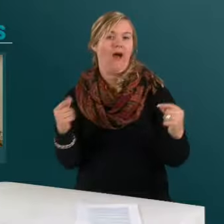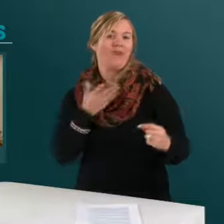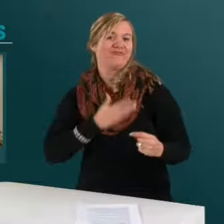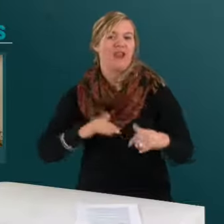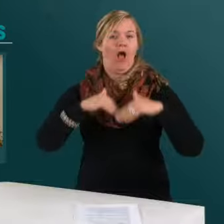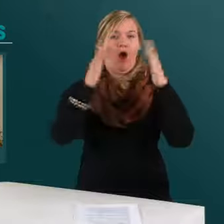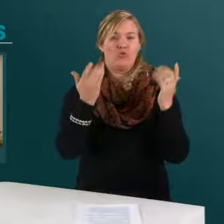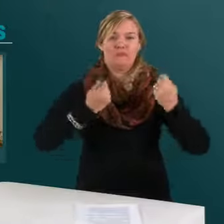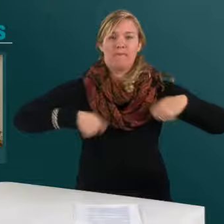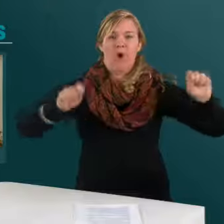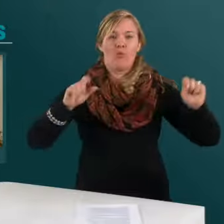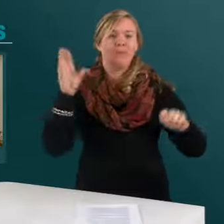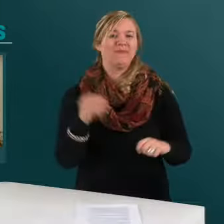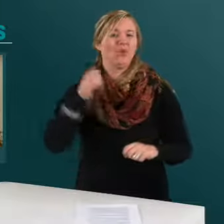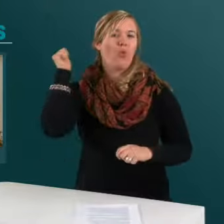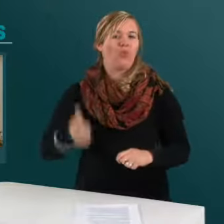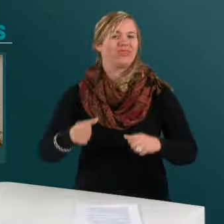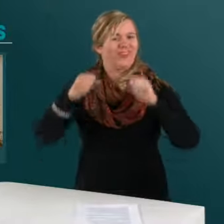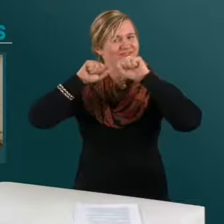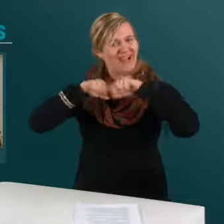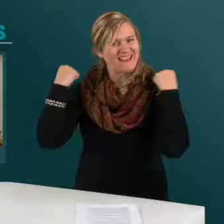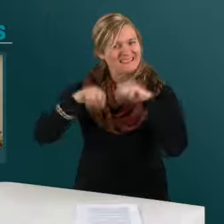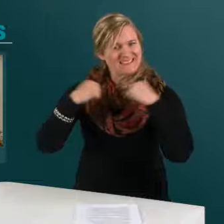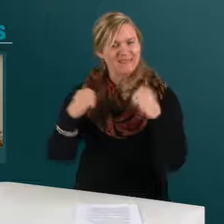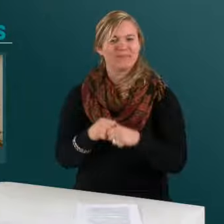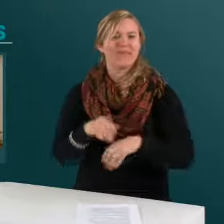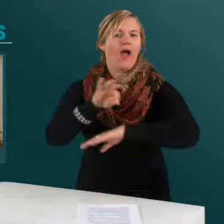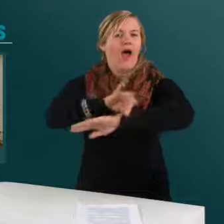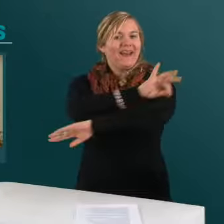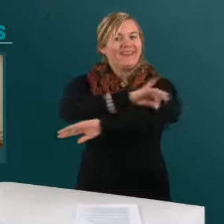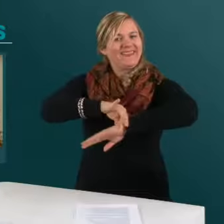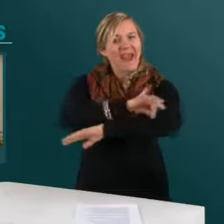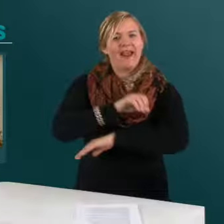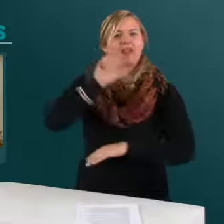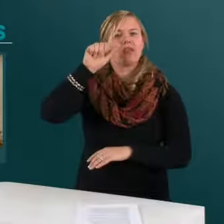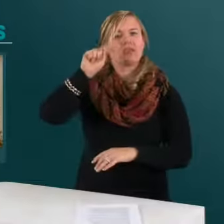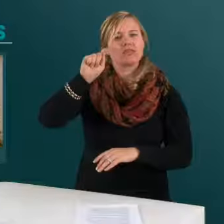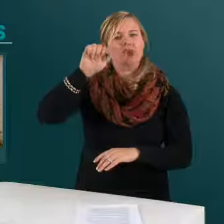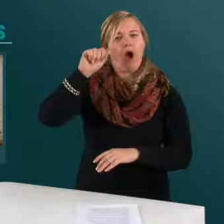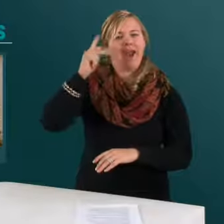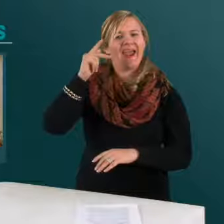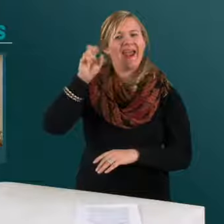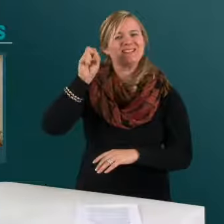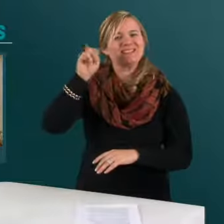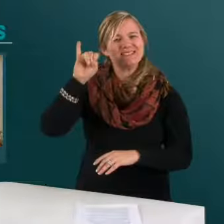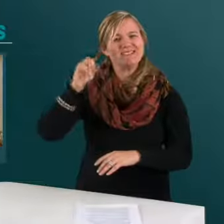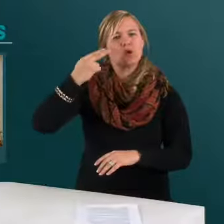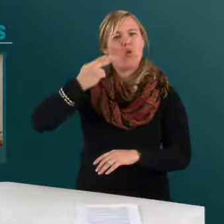in japan ließ sich ein gehörloses paar ein haus mit 100 fenstern errichten der architekt des